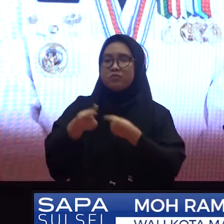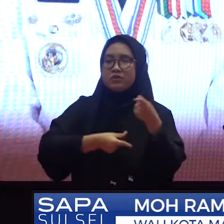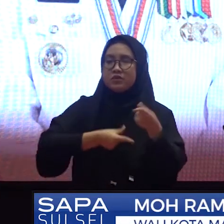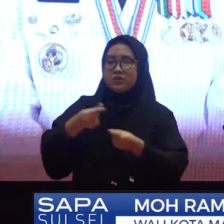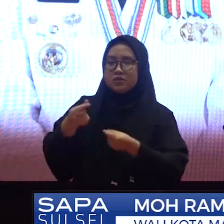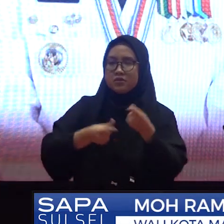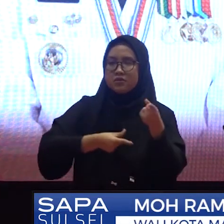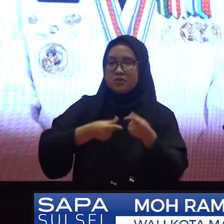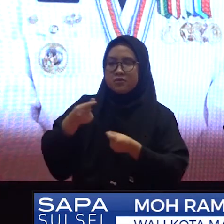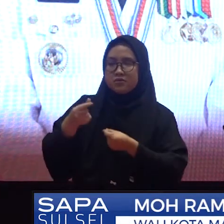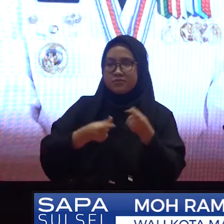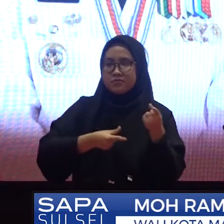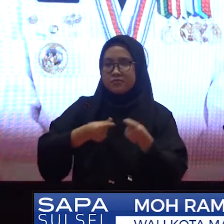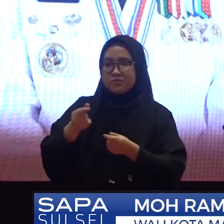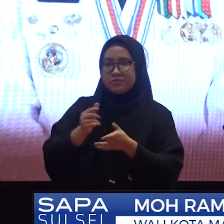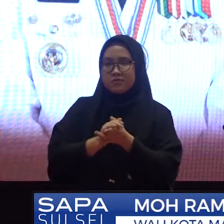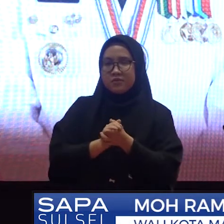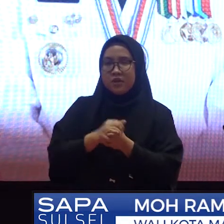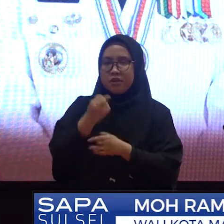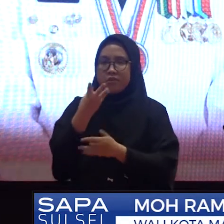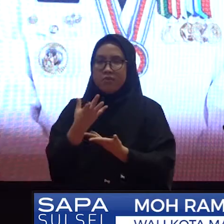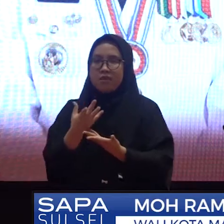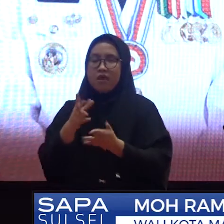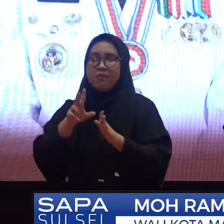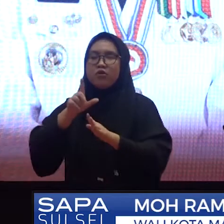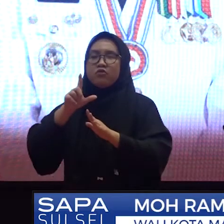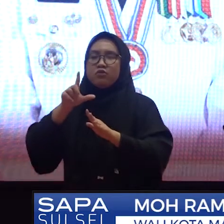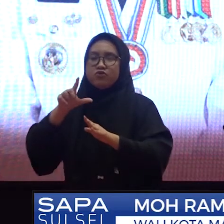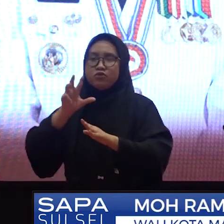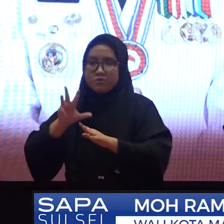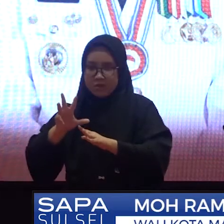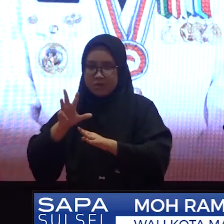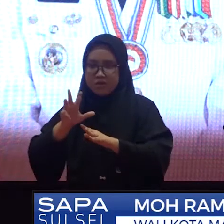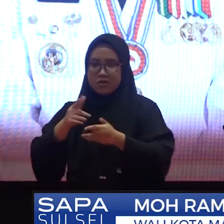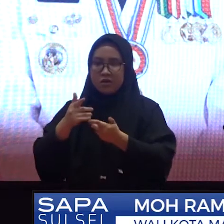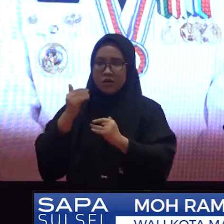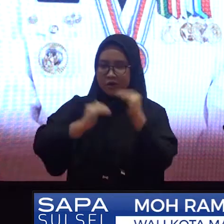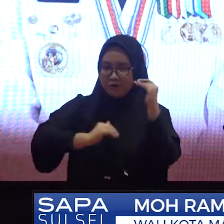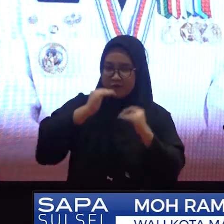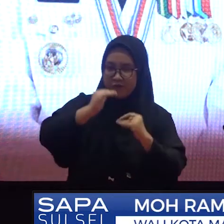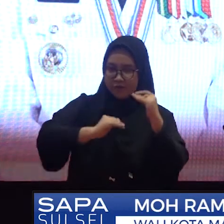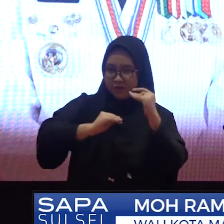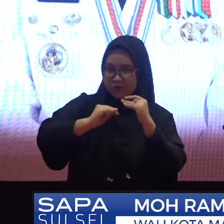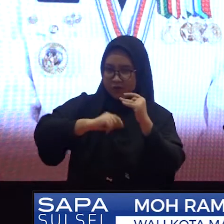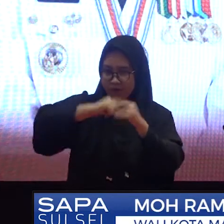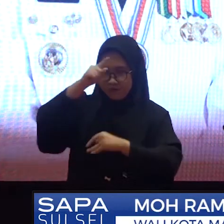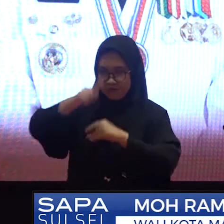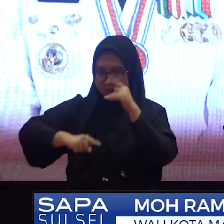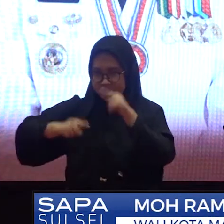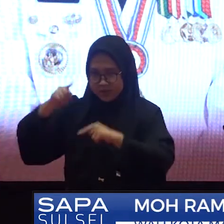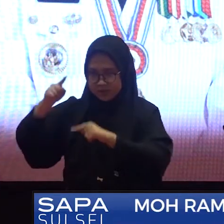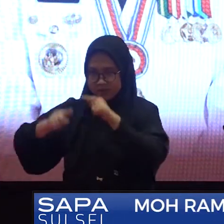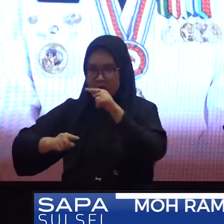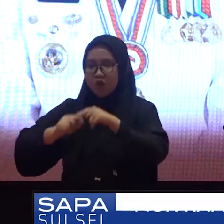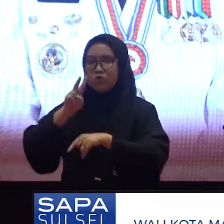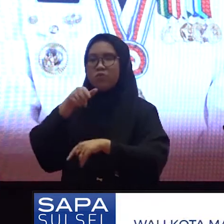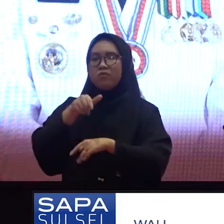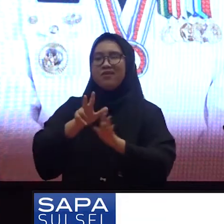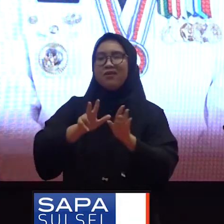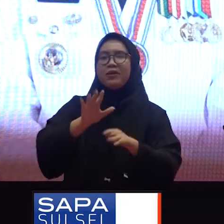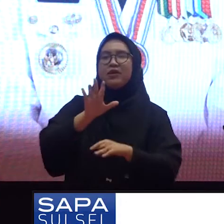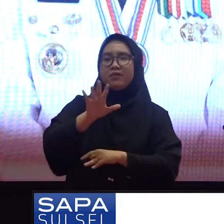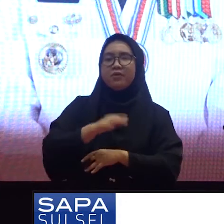ruang bisnis yang sangat menarik 8,79 dengan eh inflasi 2,85 besar